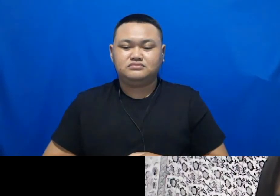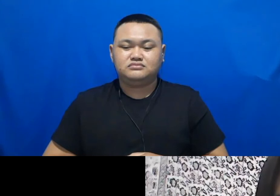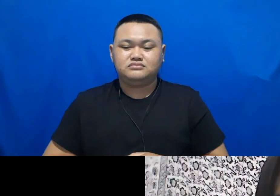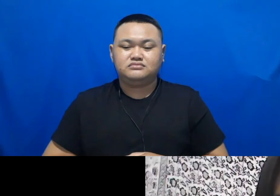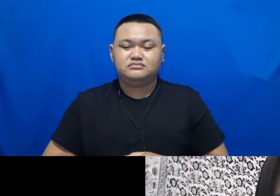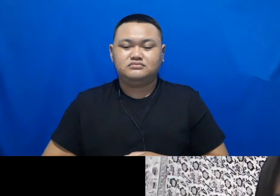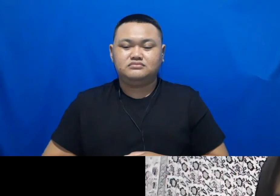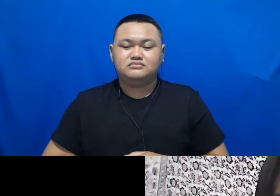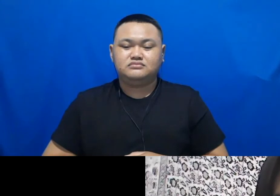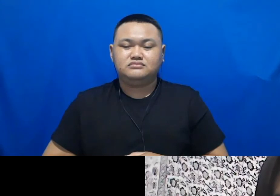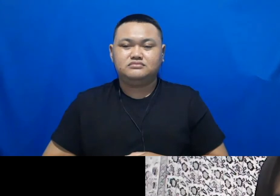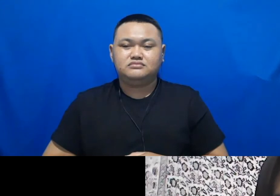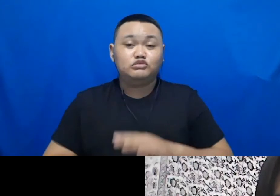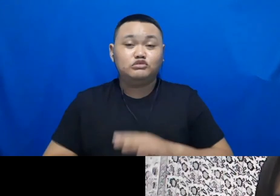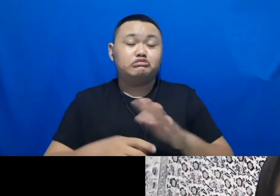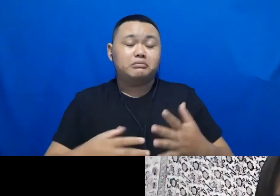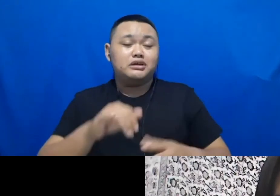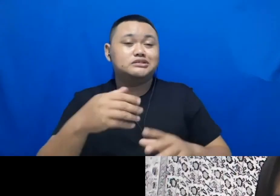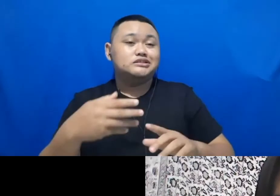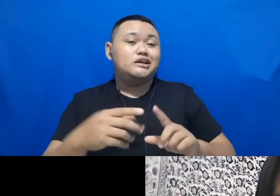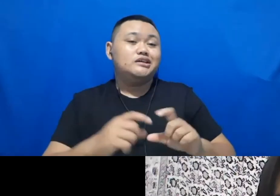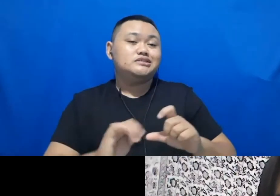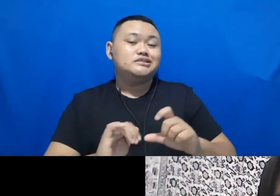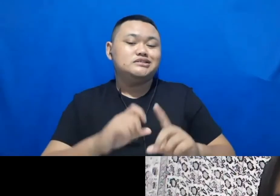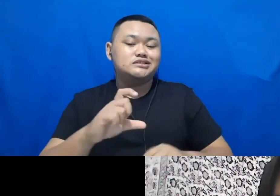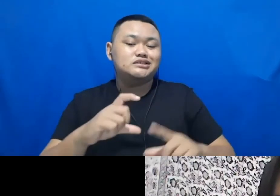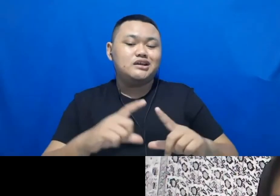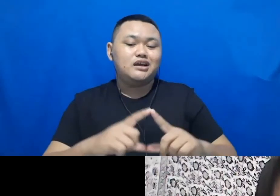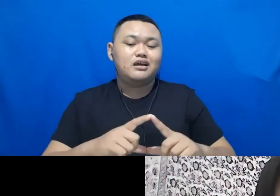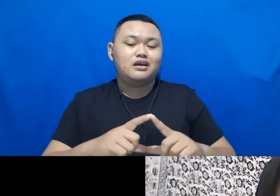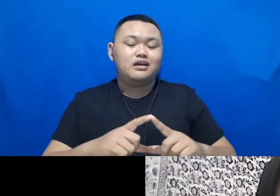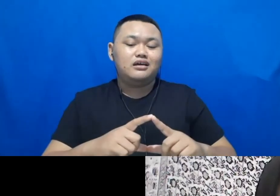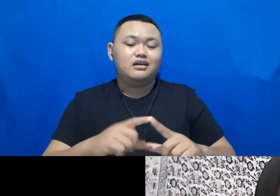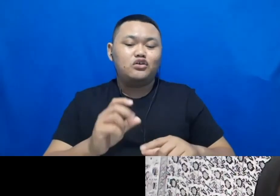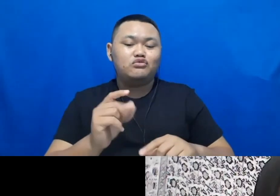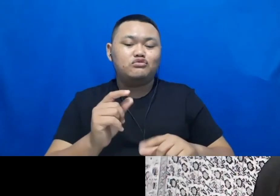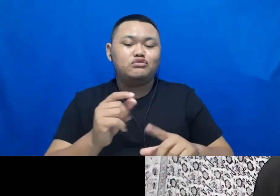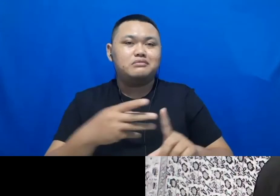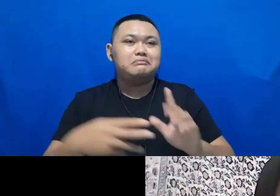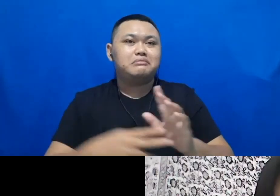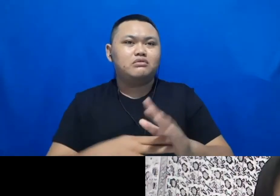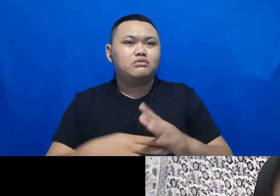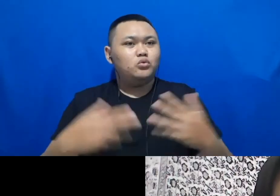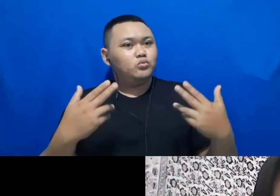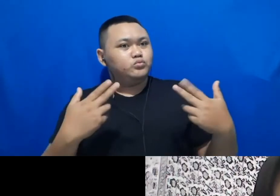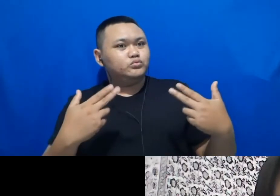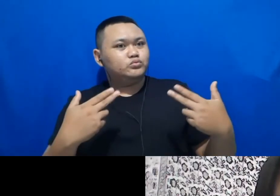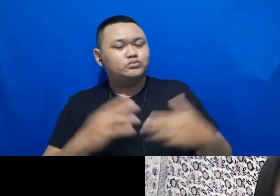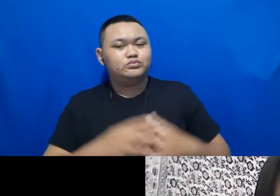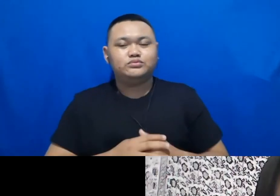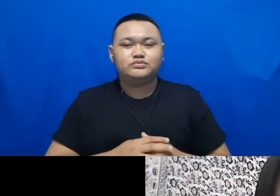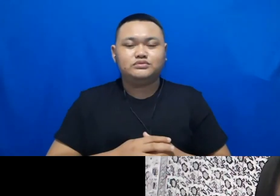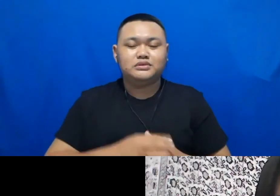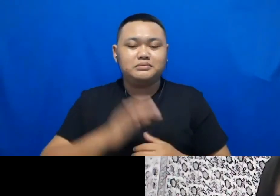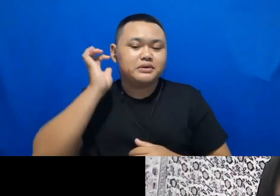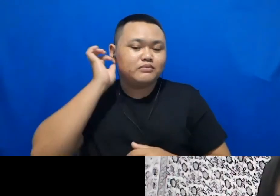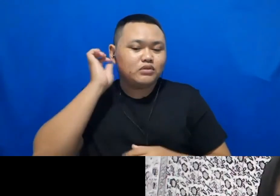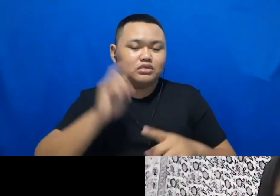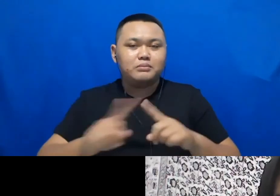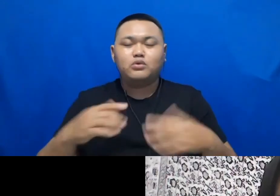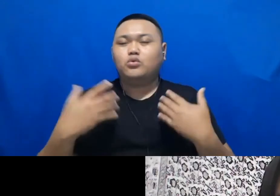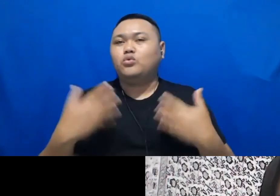yang setara begitu, karena yang namanya kesetaraan gender tidak sama dengan disamakan,